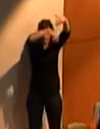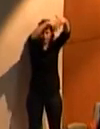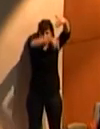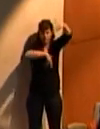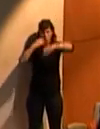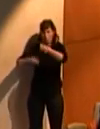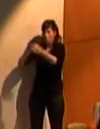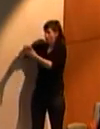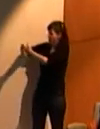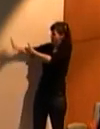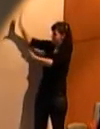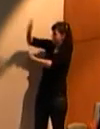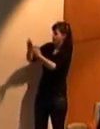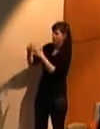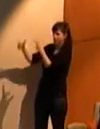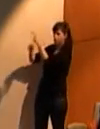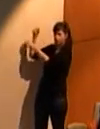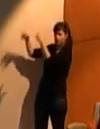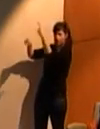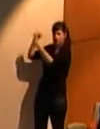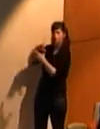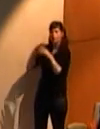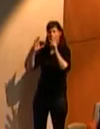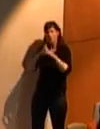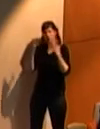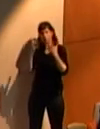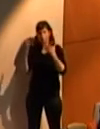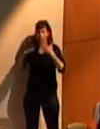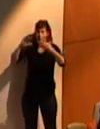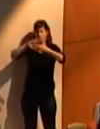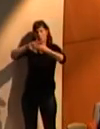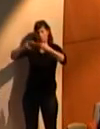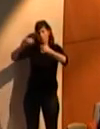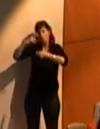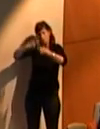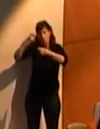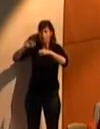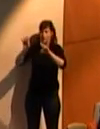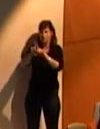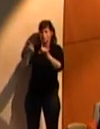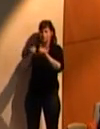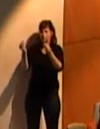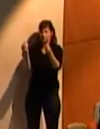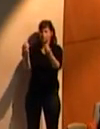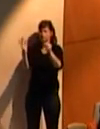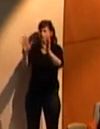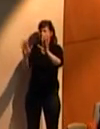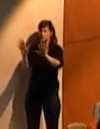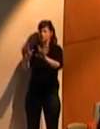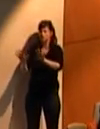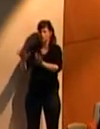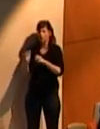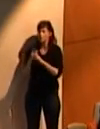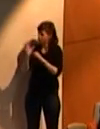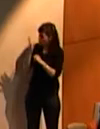des murs qui soient texturés et durs à la fois. Voilà, ça résume à peu près. Et puis bon, la forme organique, effectivement, qui